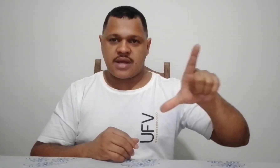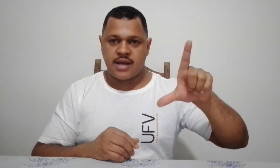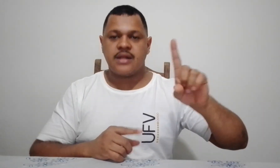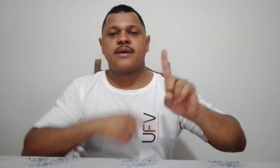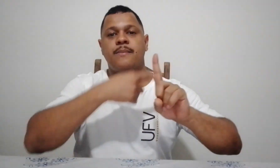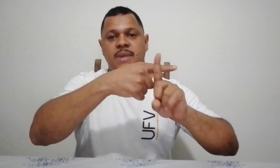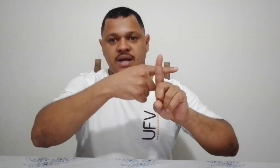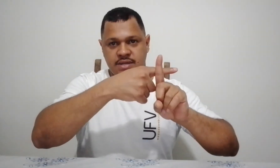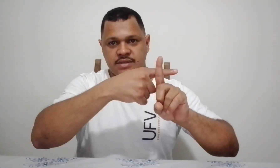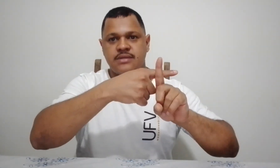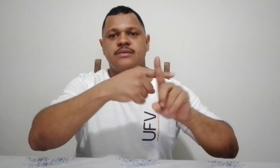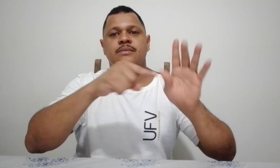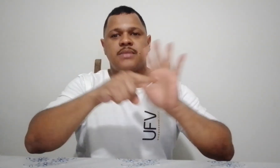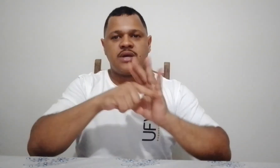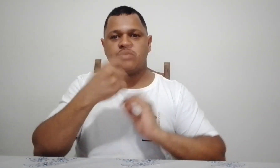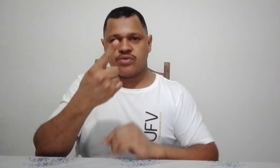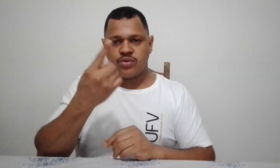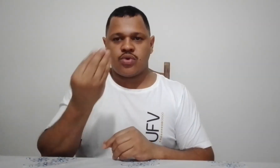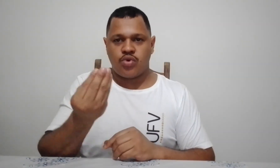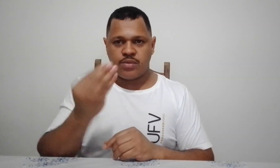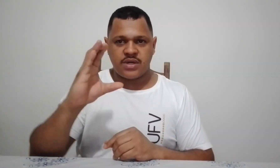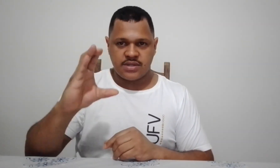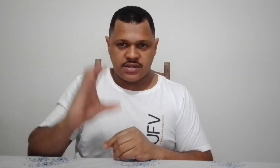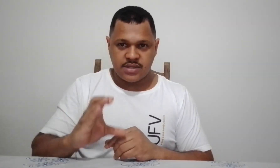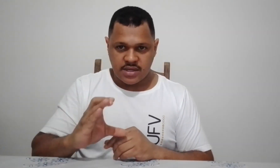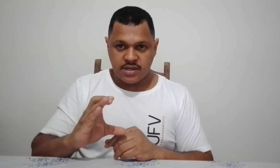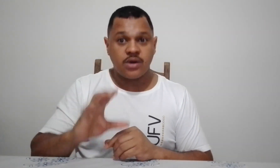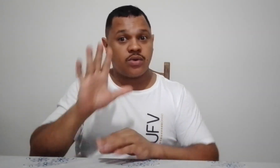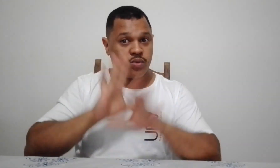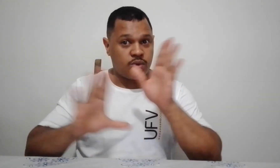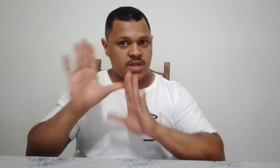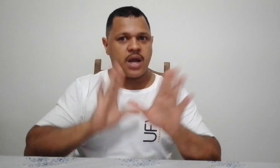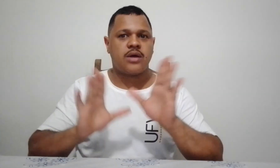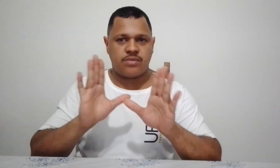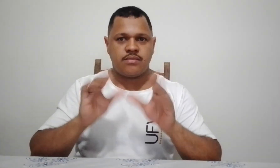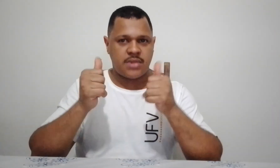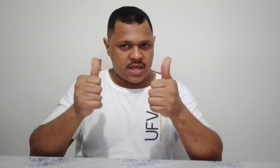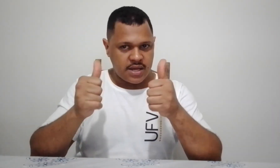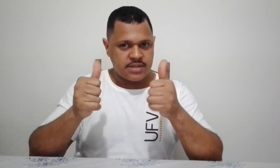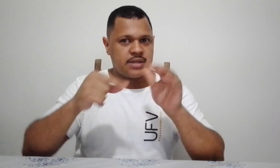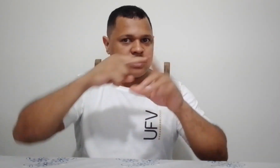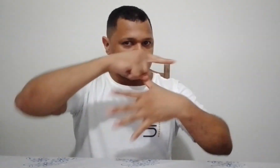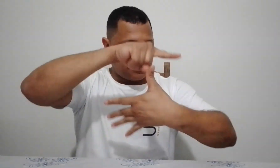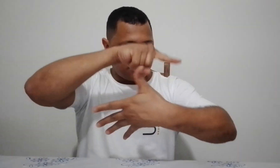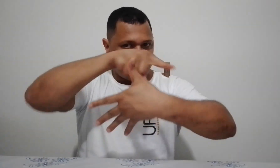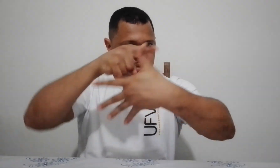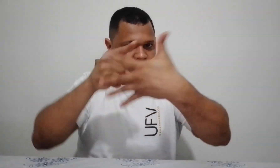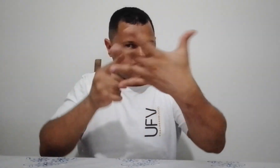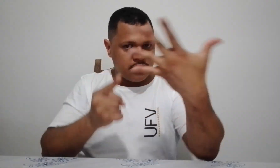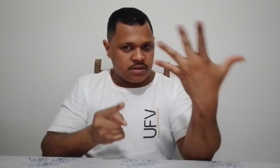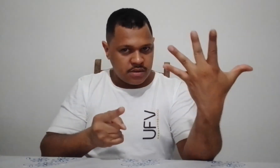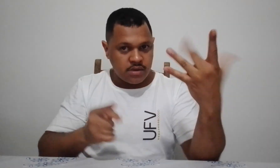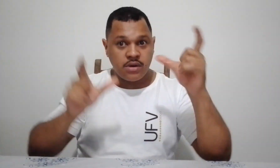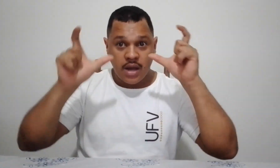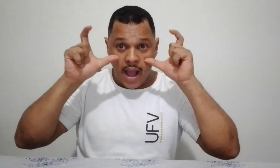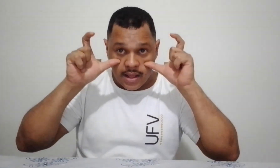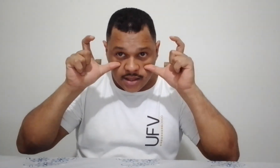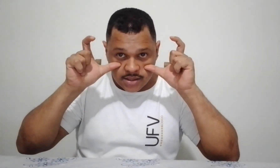mais menos 1 sobre ômega C. Então, tomem cuidado em relação a esse sinal para não confundir na hora de fazer conta. É XL